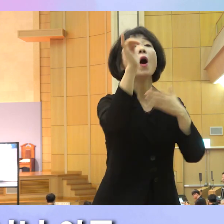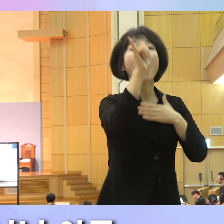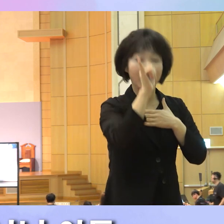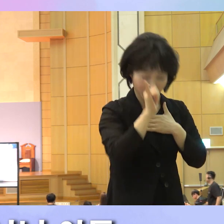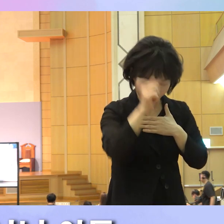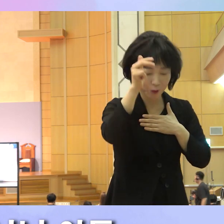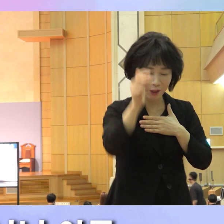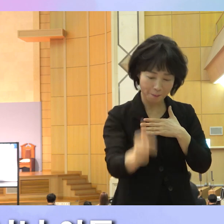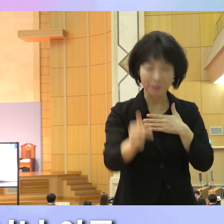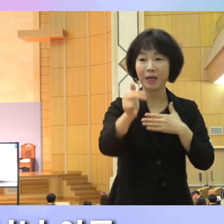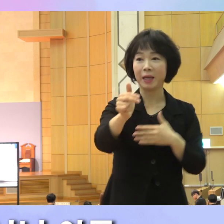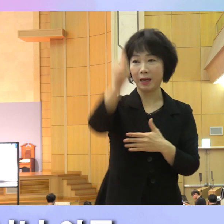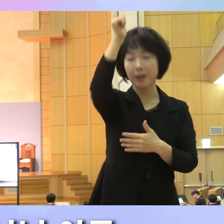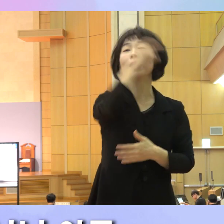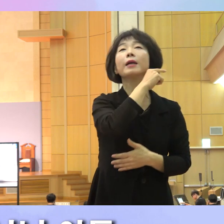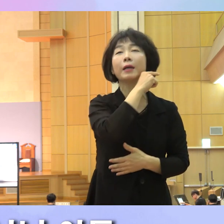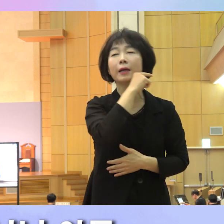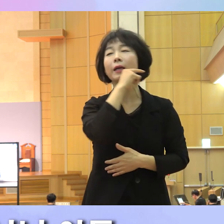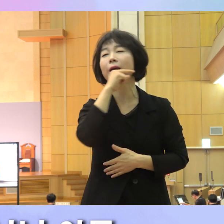능력이로다. 주의 피